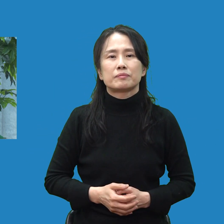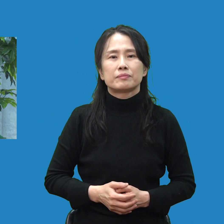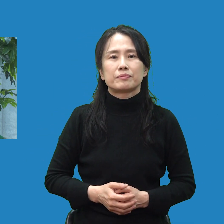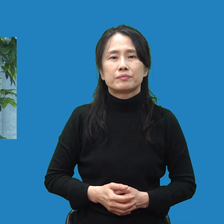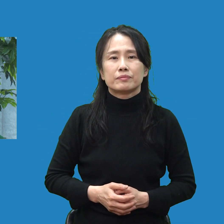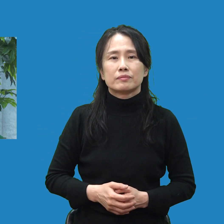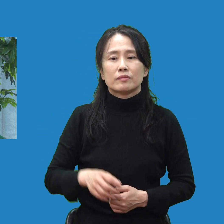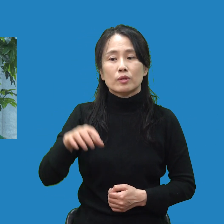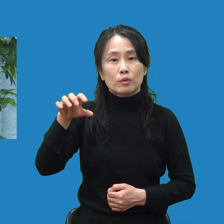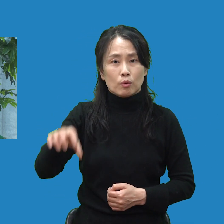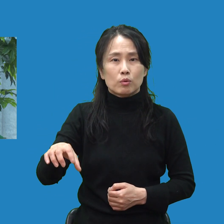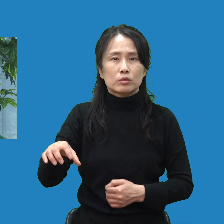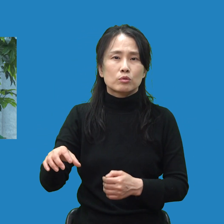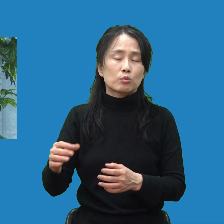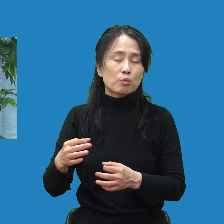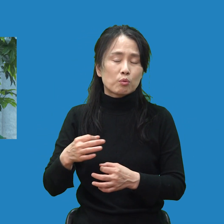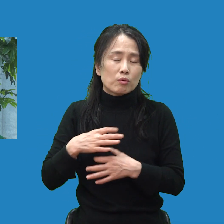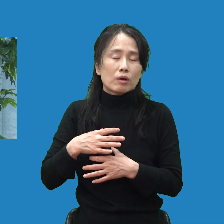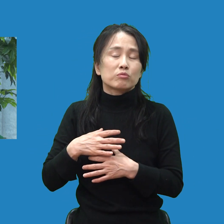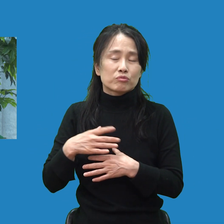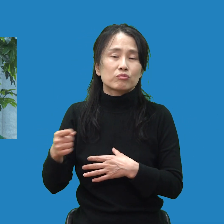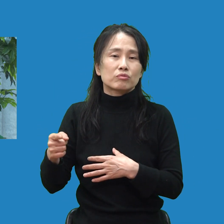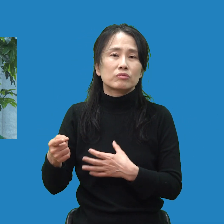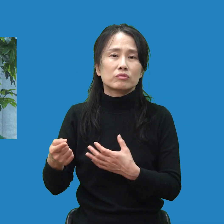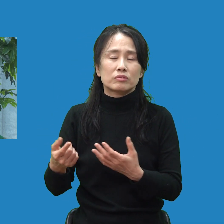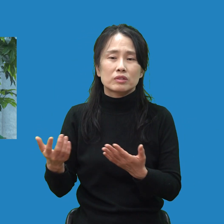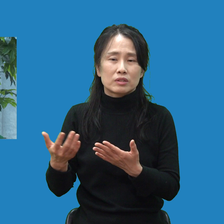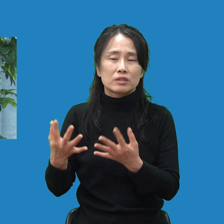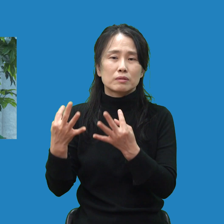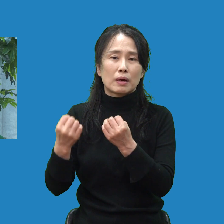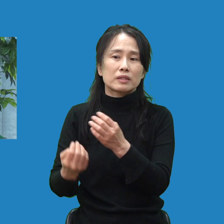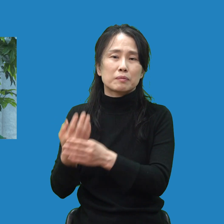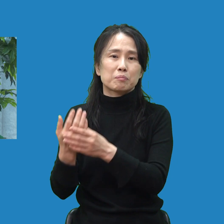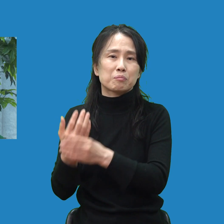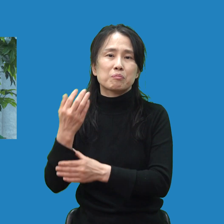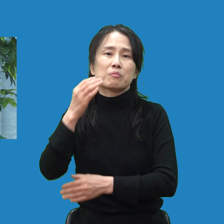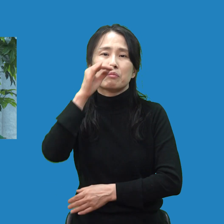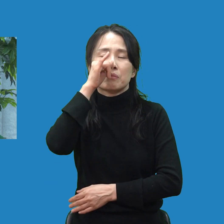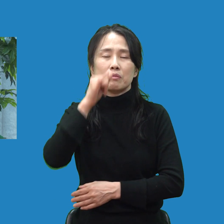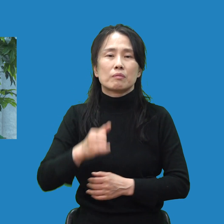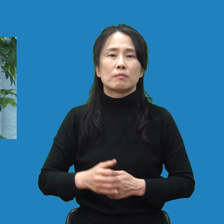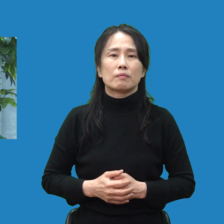거기서도 놀라운, 게네사렛에서도 예외가 아니었어요.